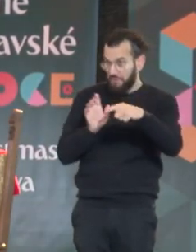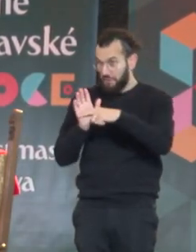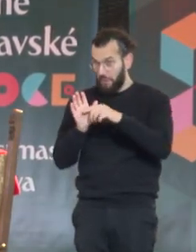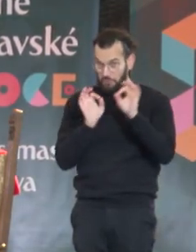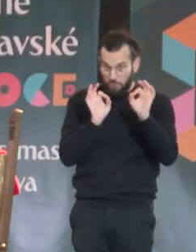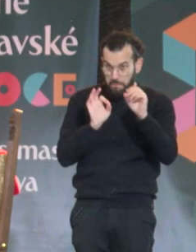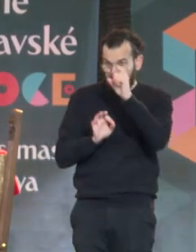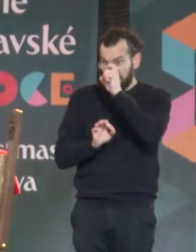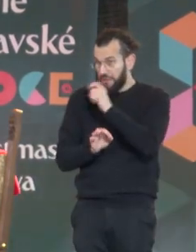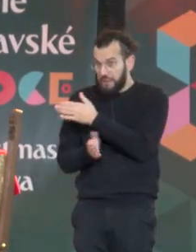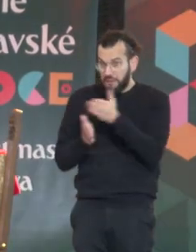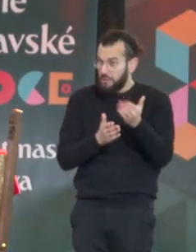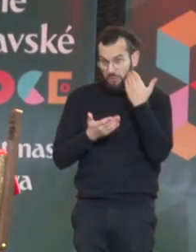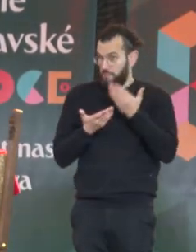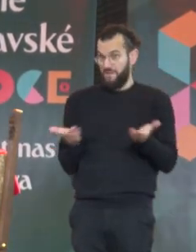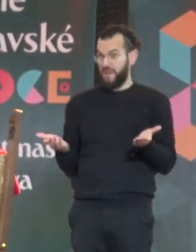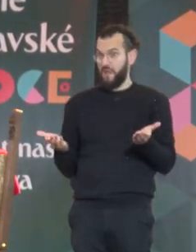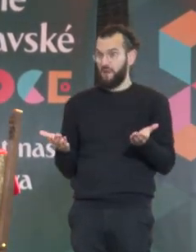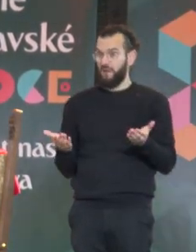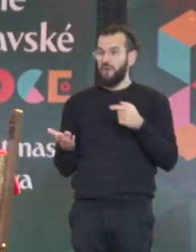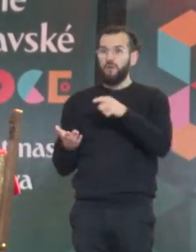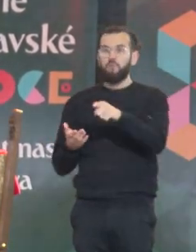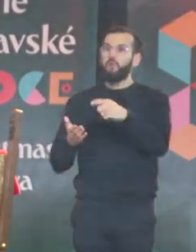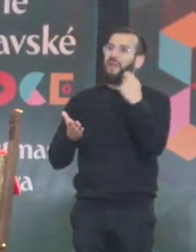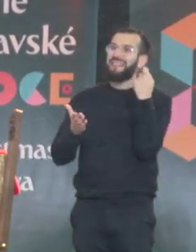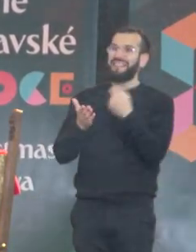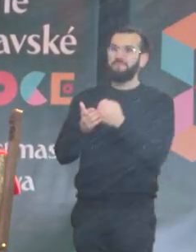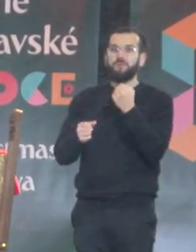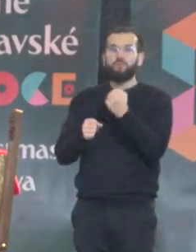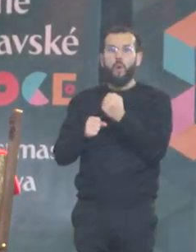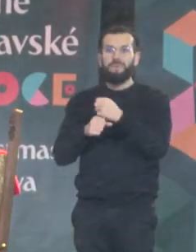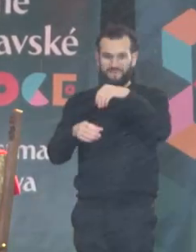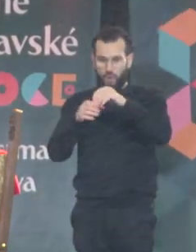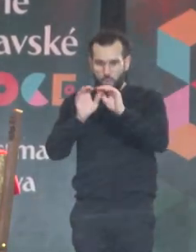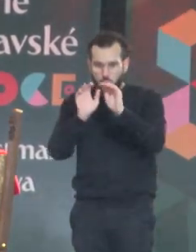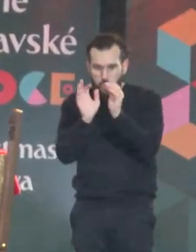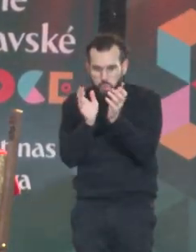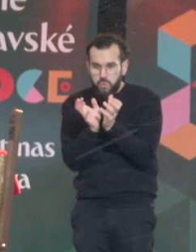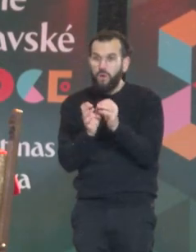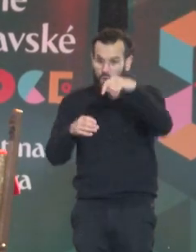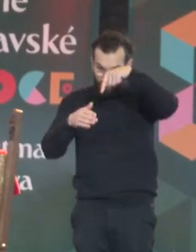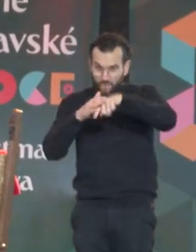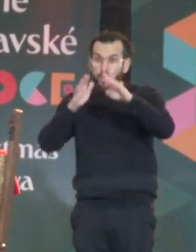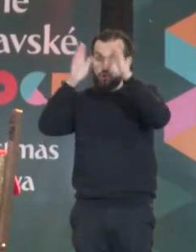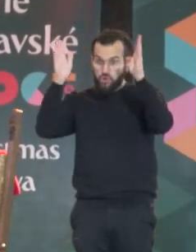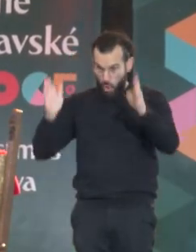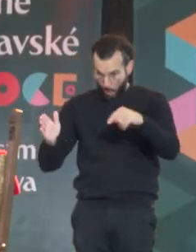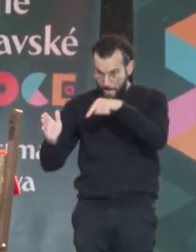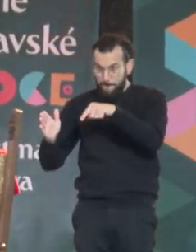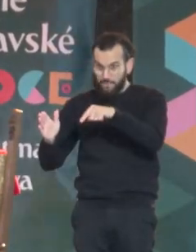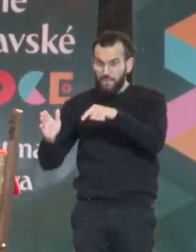to nejaká hmota, ktorá sa tvorí v dome A keď tá energia